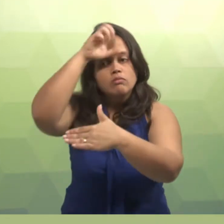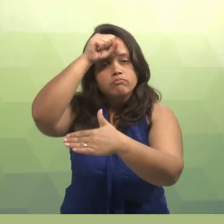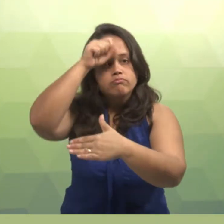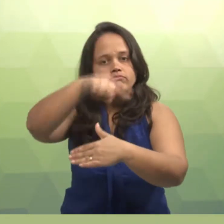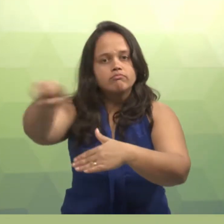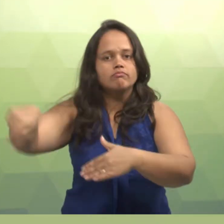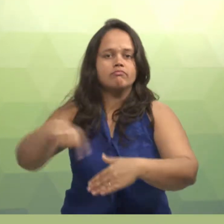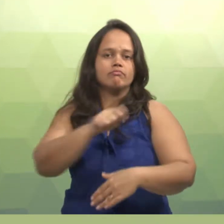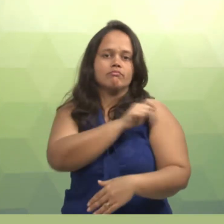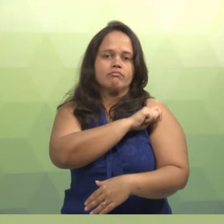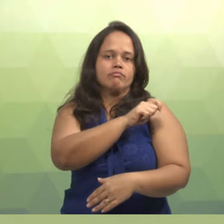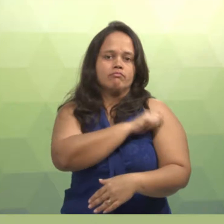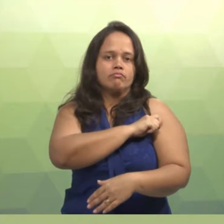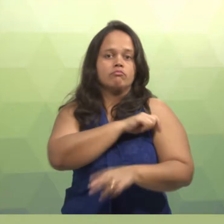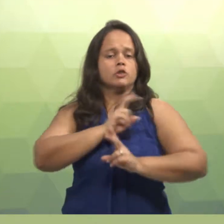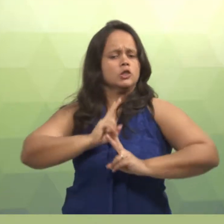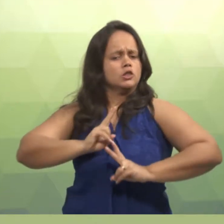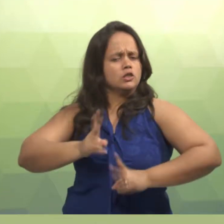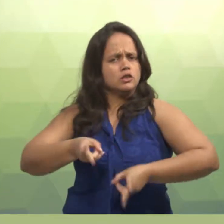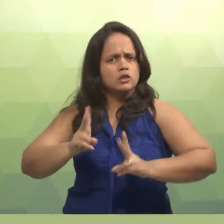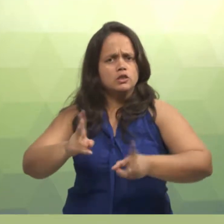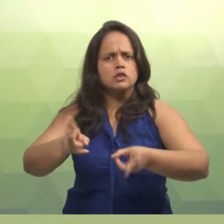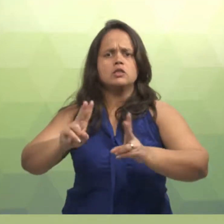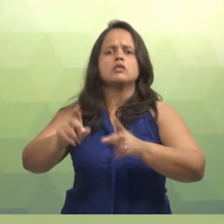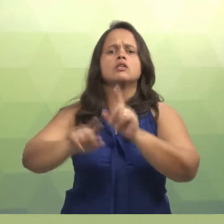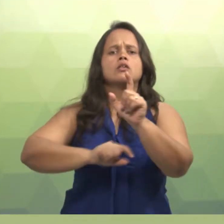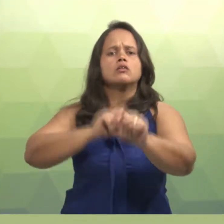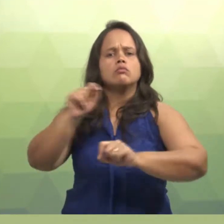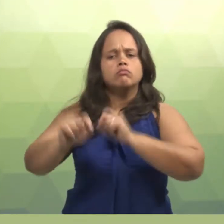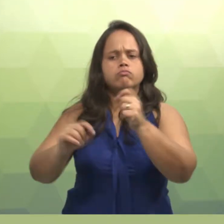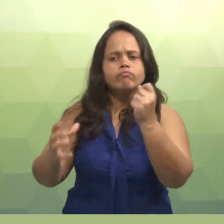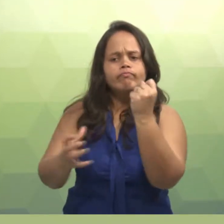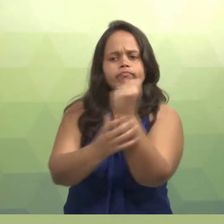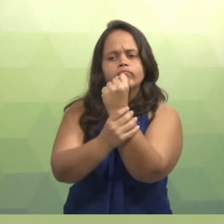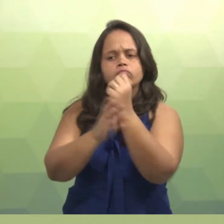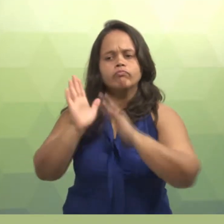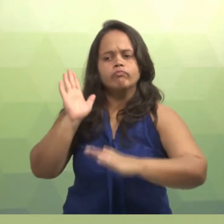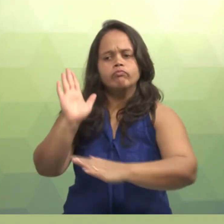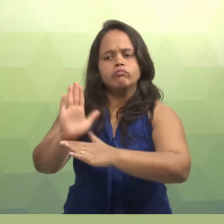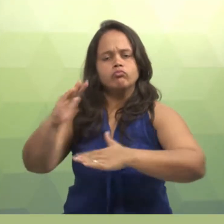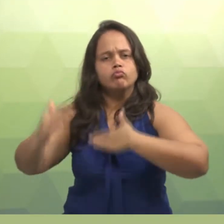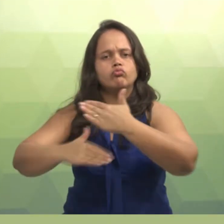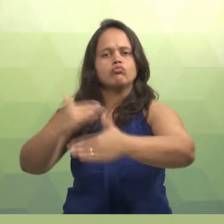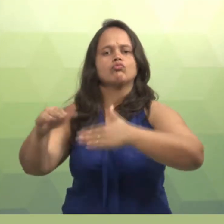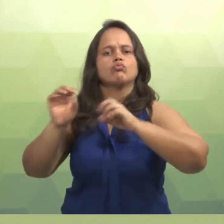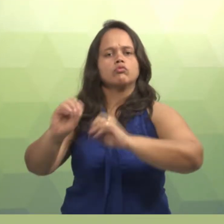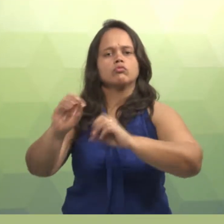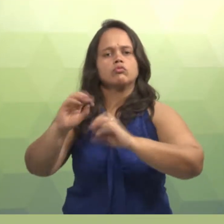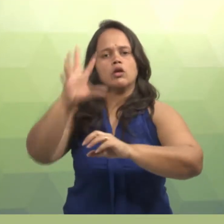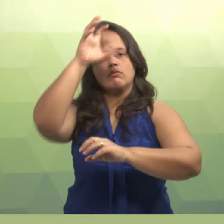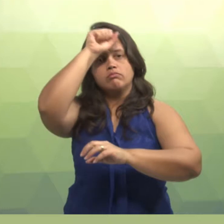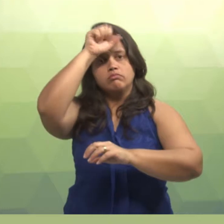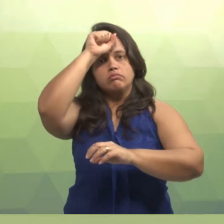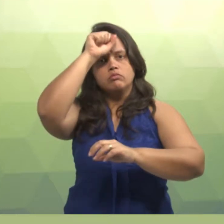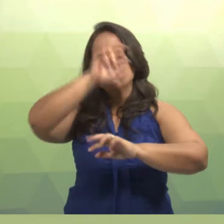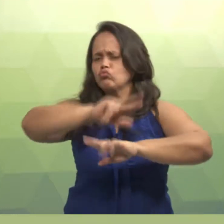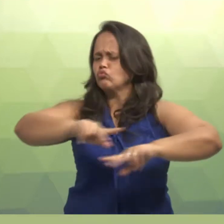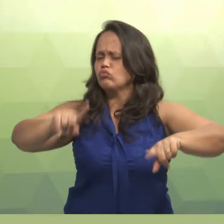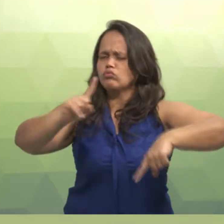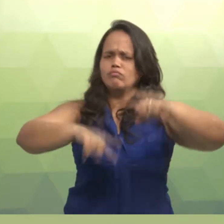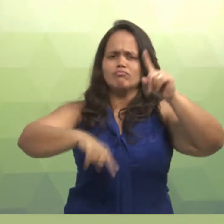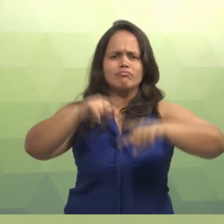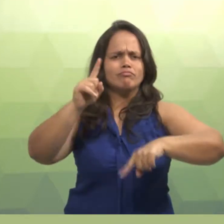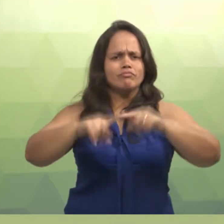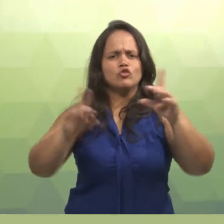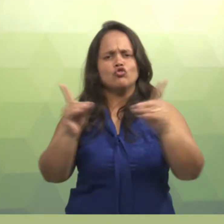Isso significa envidar todos os esforços para assegurar a sua aprendizagem, buscar todos os recursos